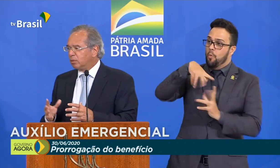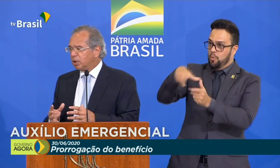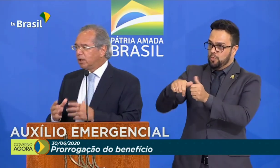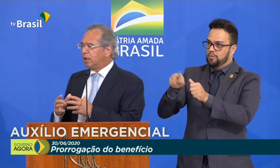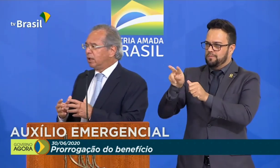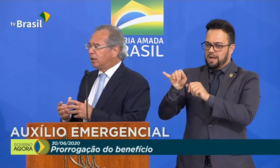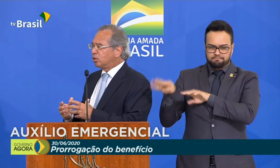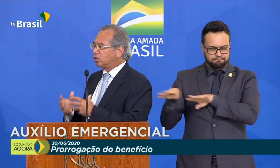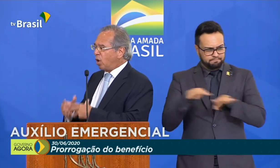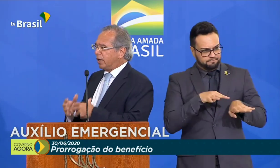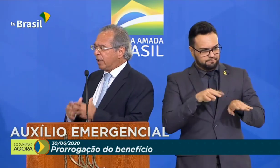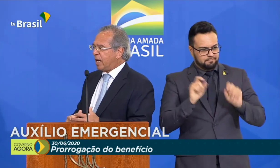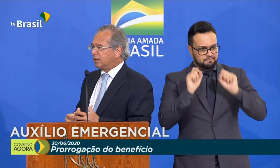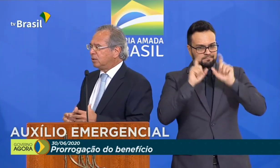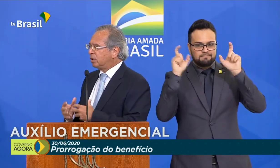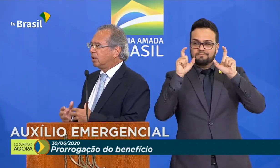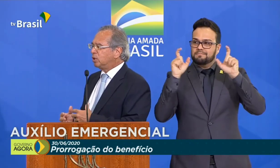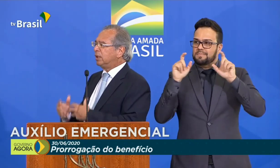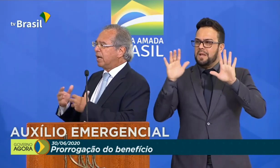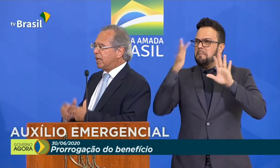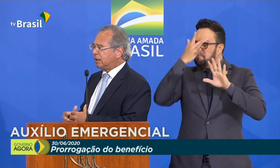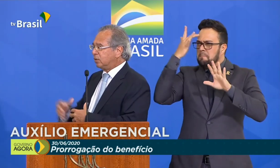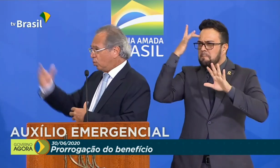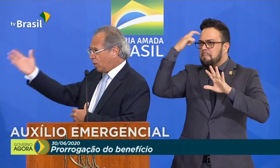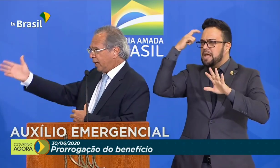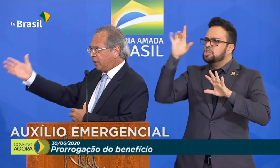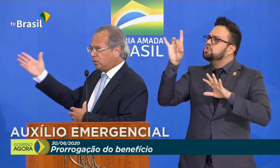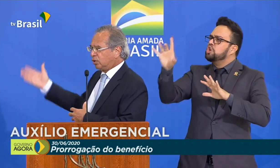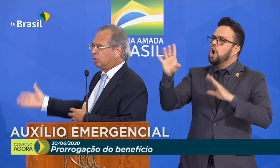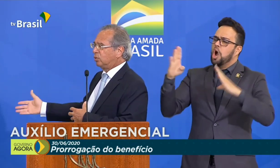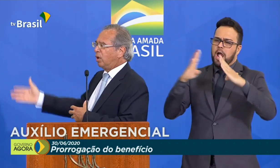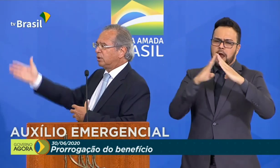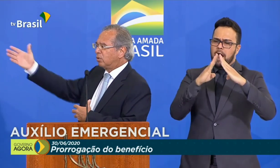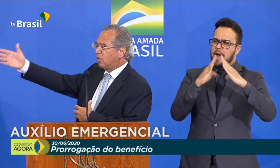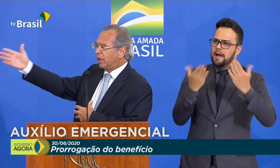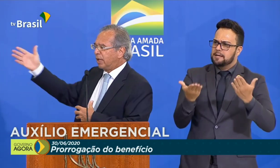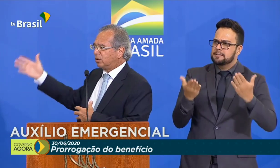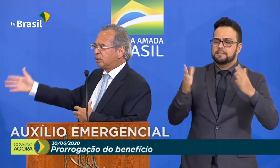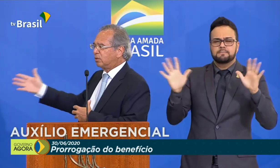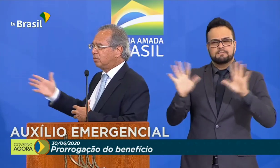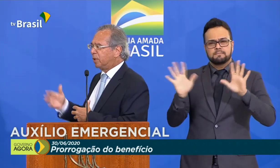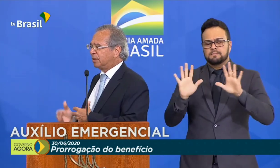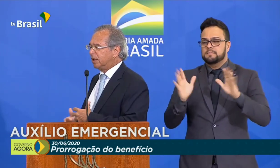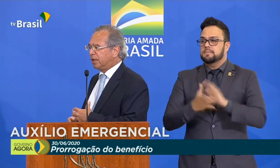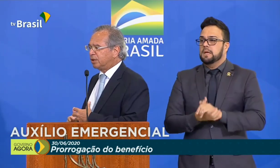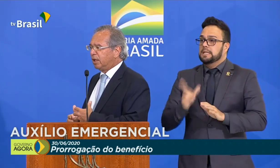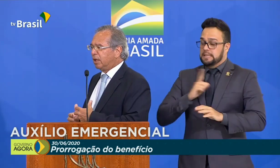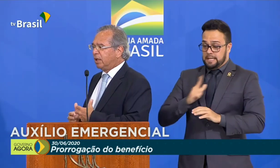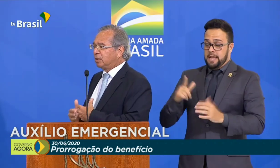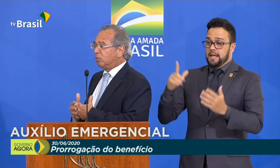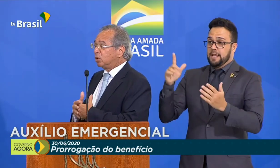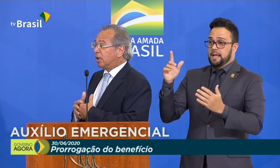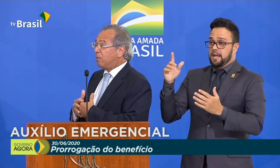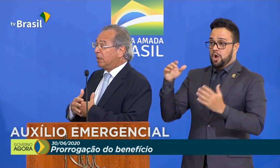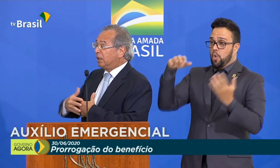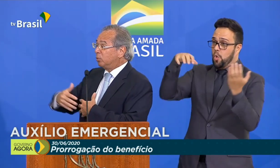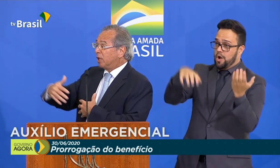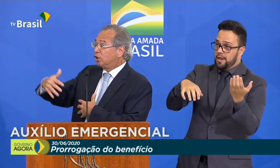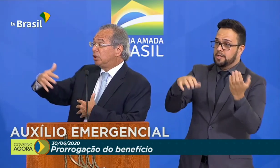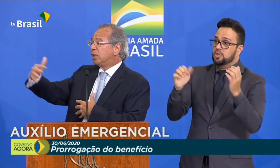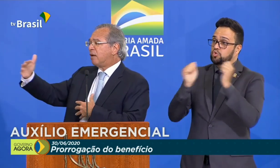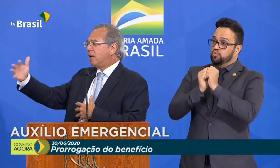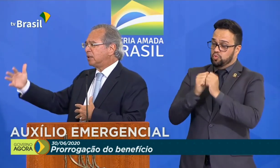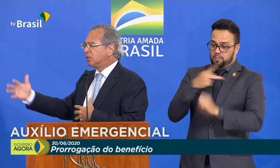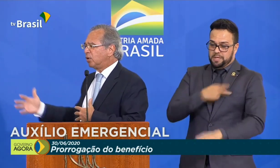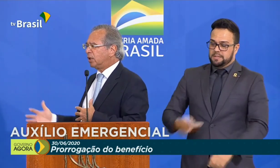que nós estamos aqui só em casa, nós estamos em casa, o Congresso, digo nós, é o Congresso, o presidente, Estamos trabalhando